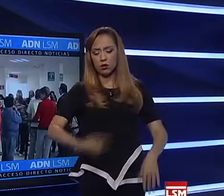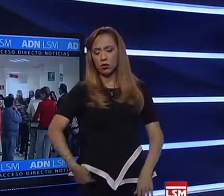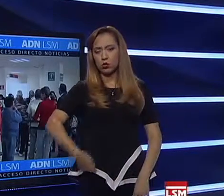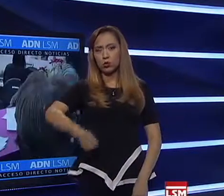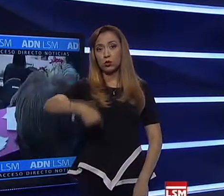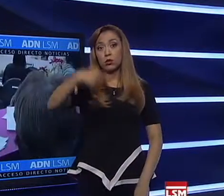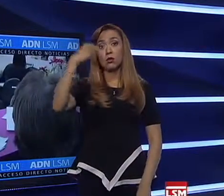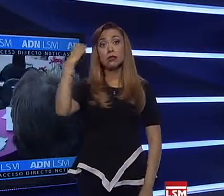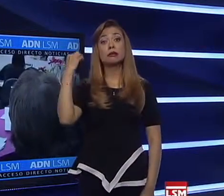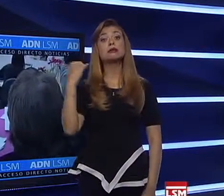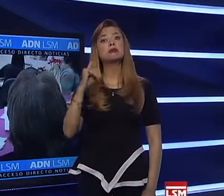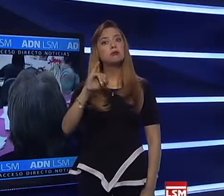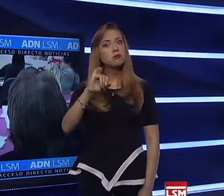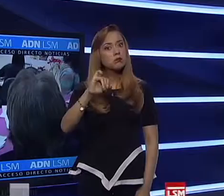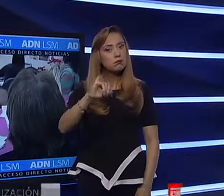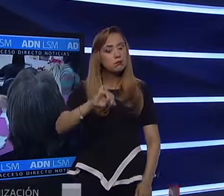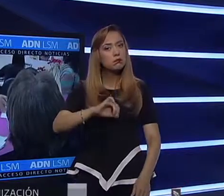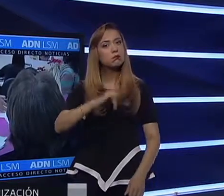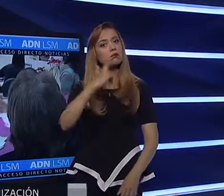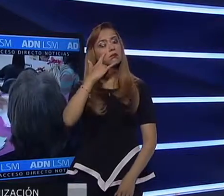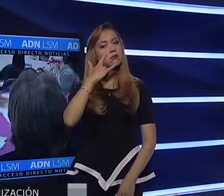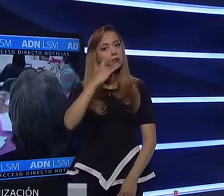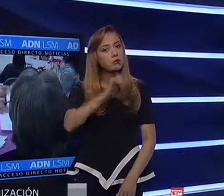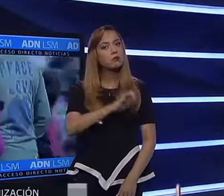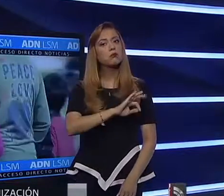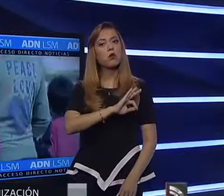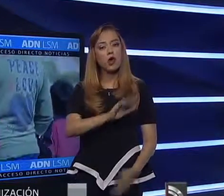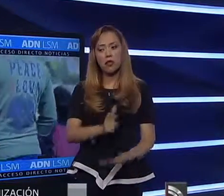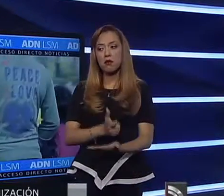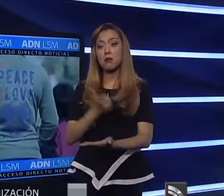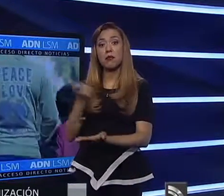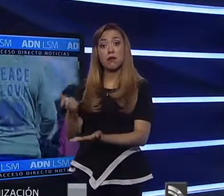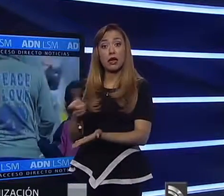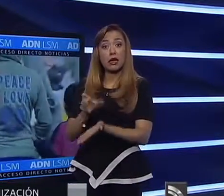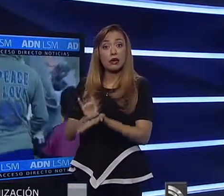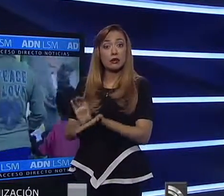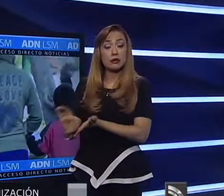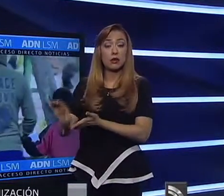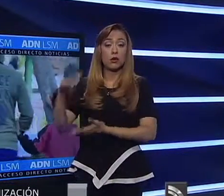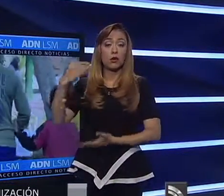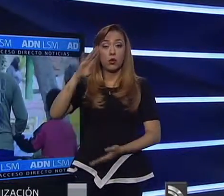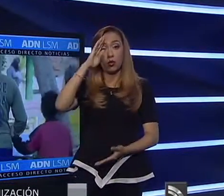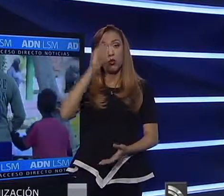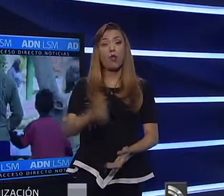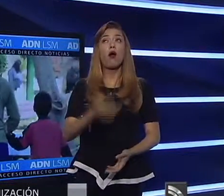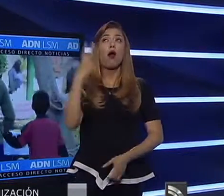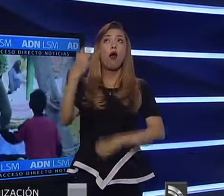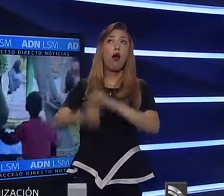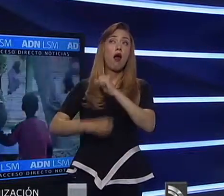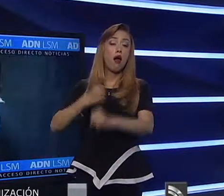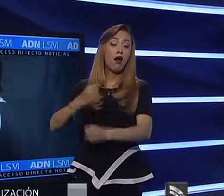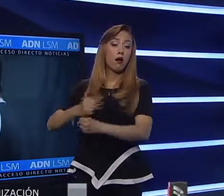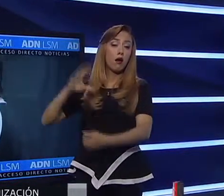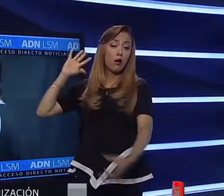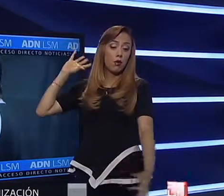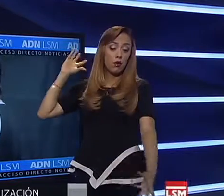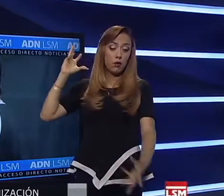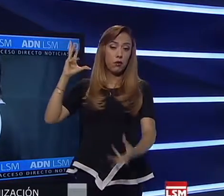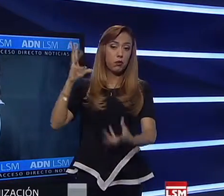el caso, la autoridad responsable deberá cuantificar la indemnización para el derecho vulnerado, tomando en cuenta el principio de